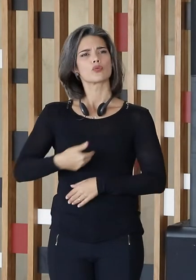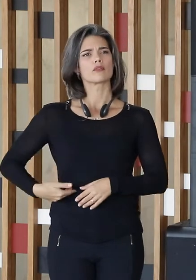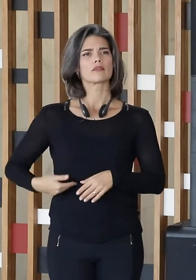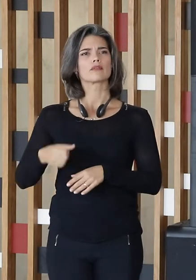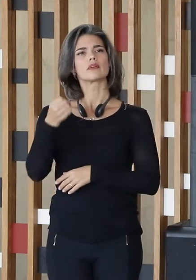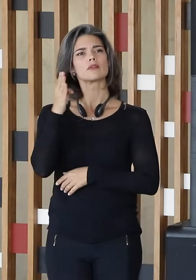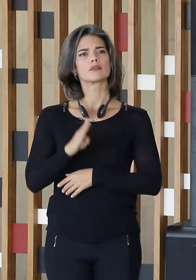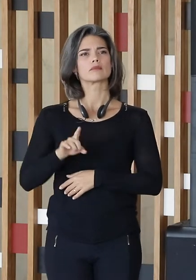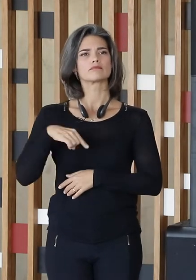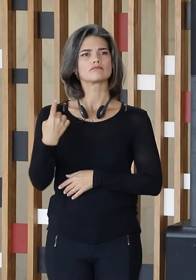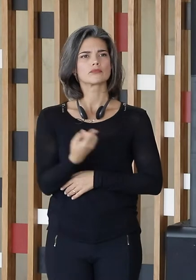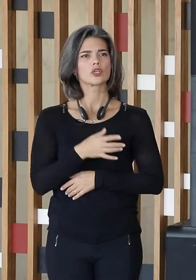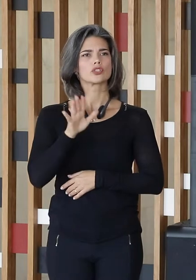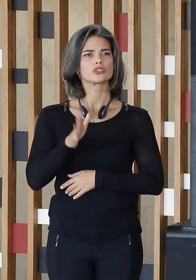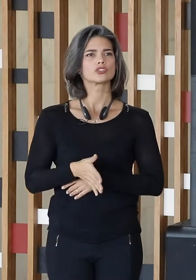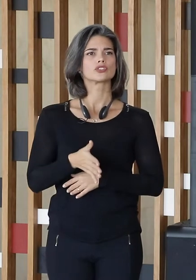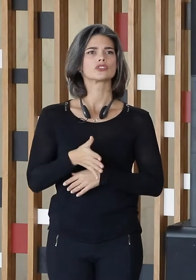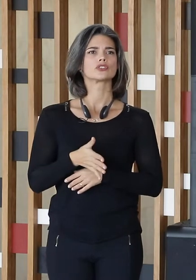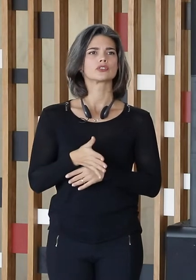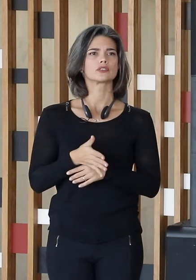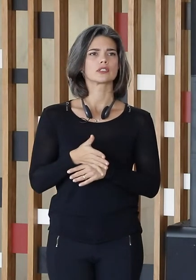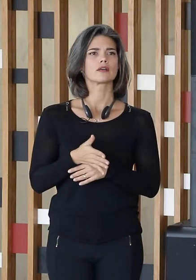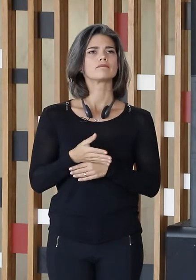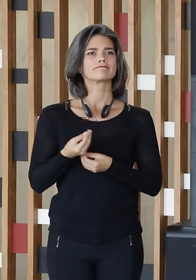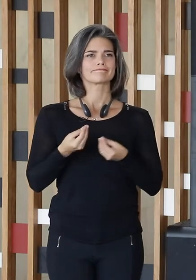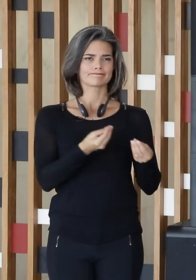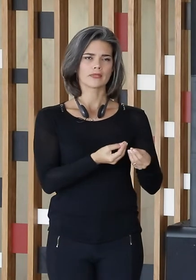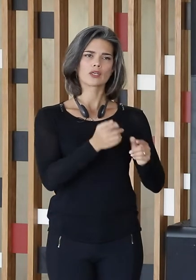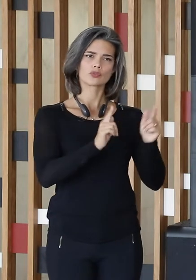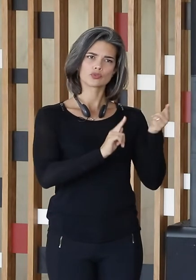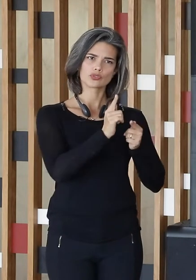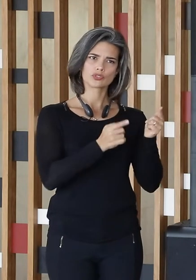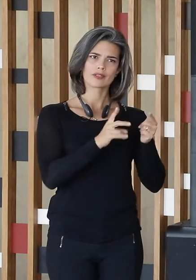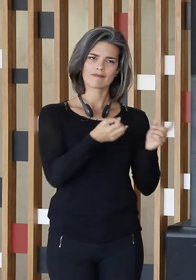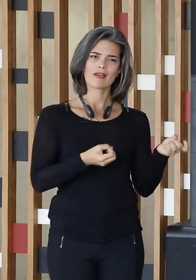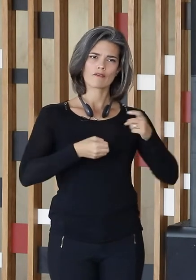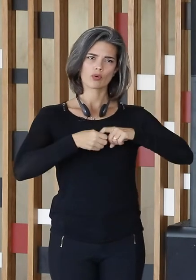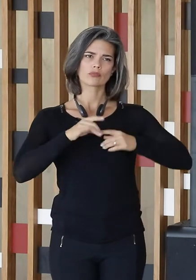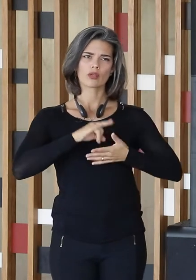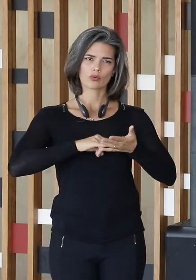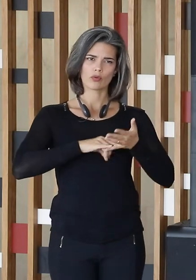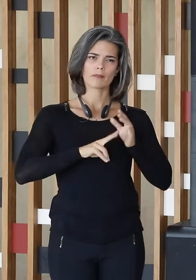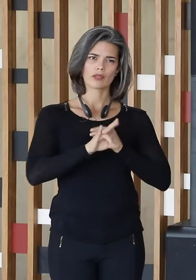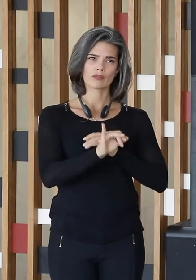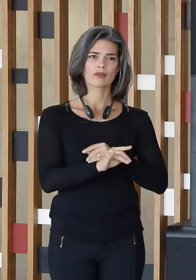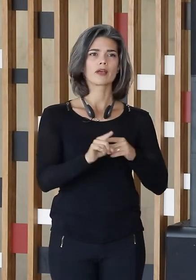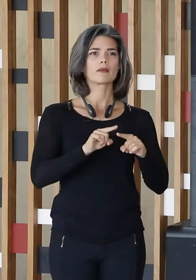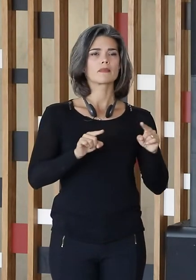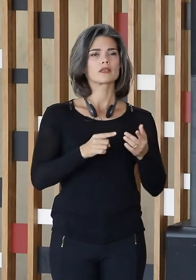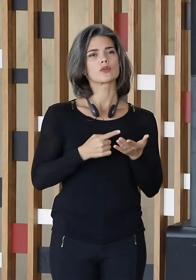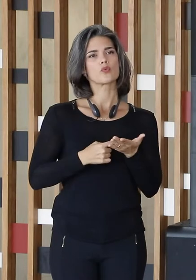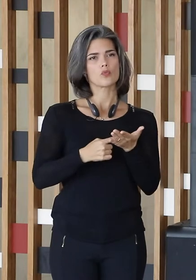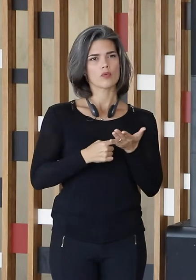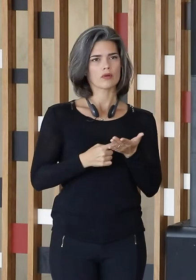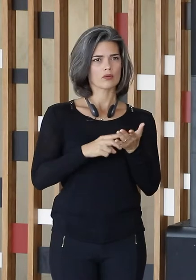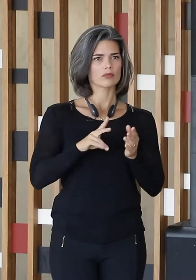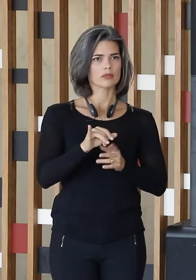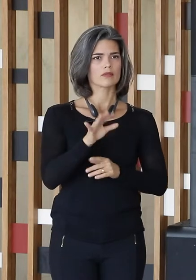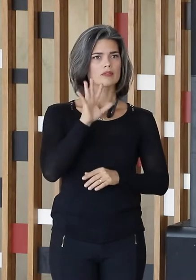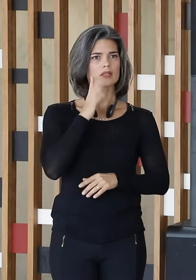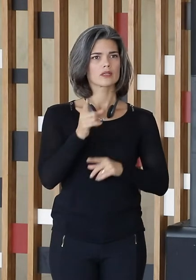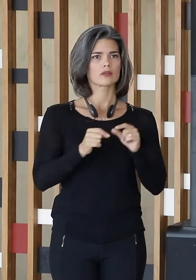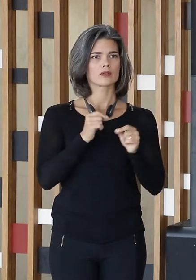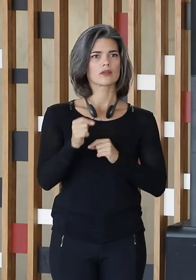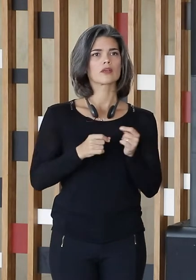finalizamos e já enviamos ao governo chileno, que em breve nos retornará, um acordo também que permitirá que as carteiras